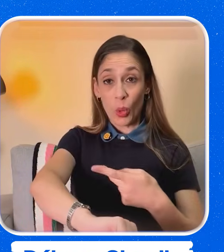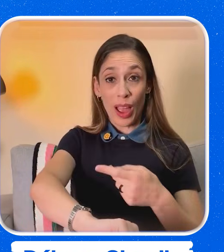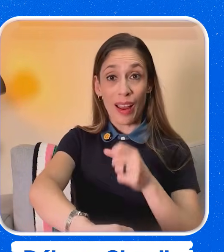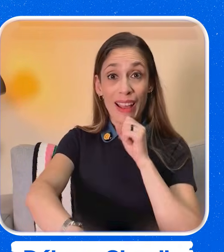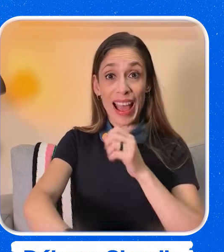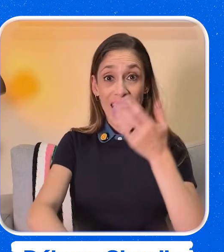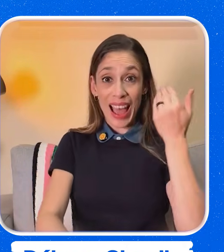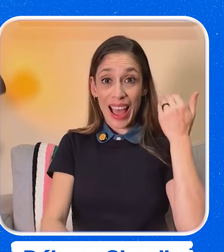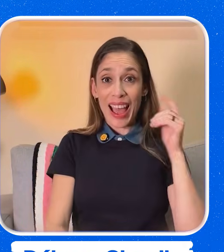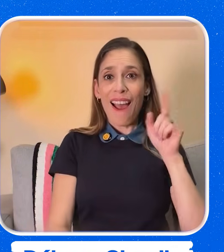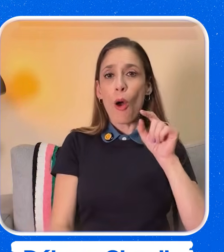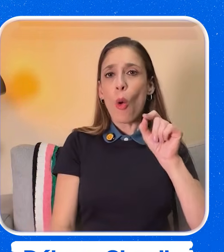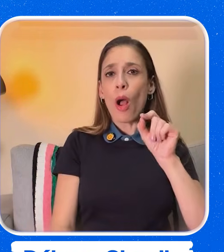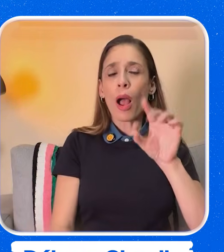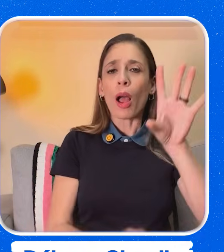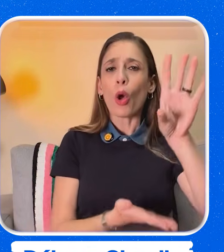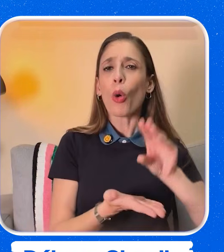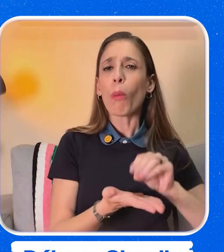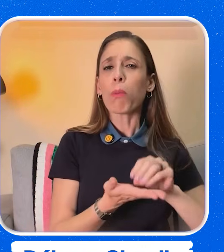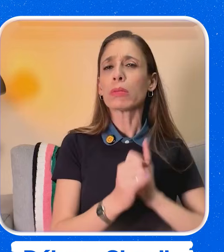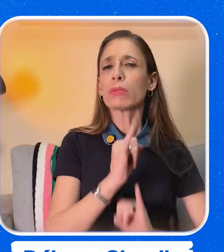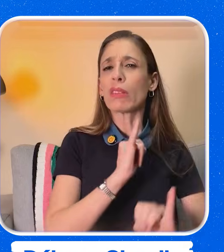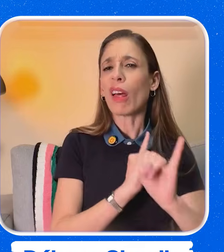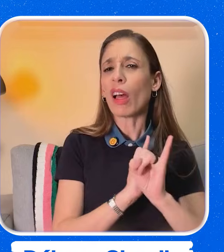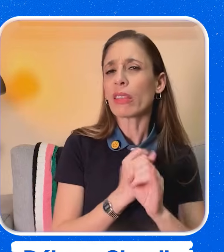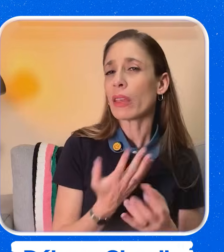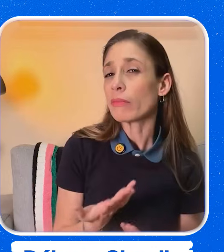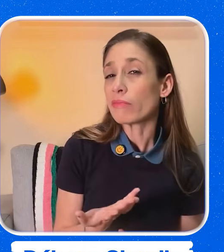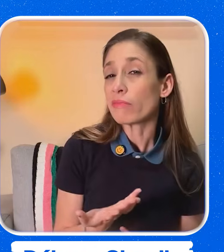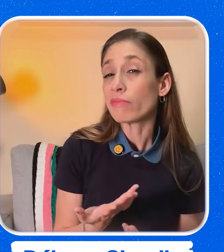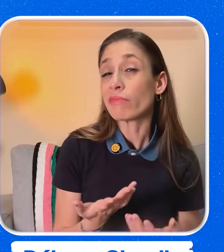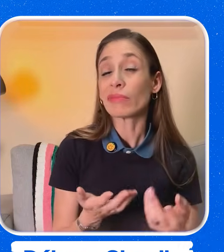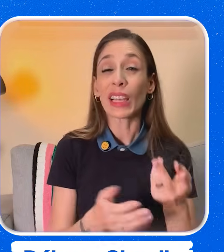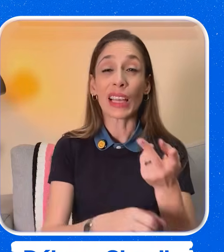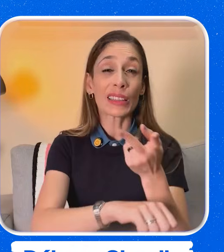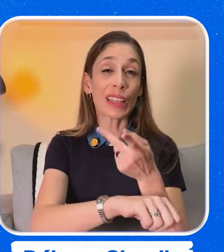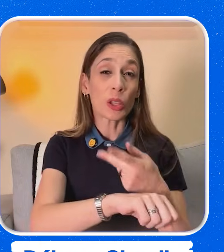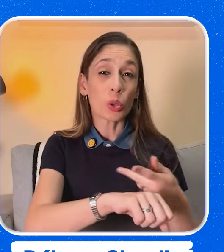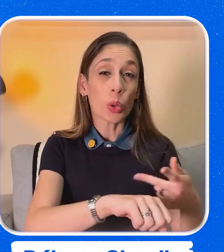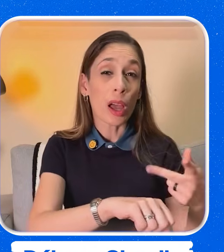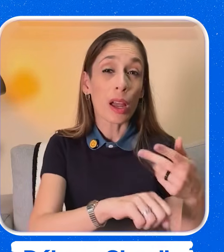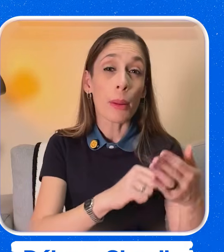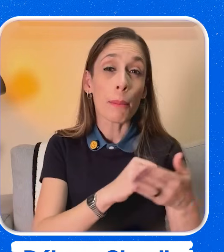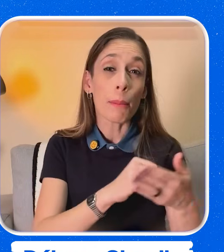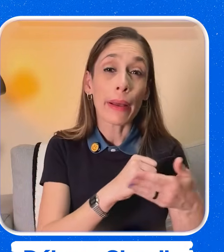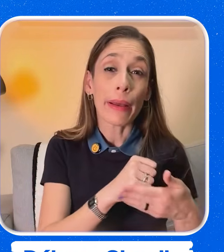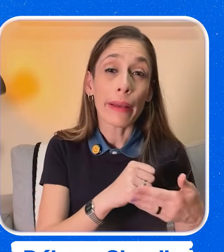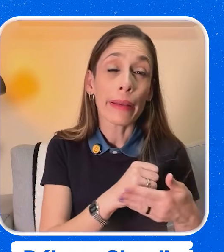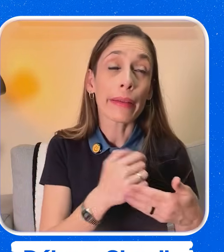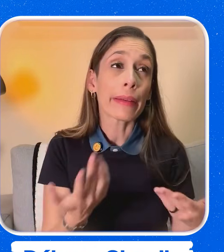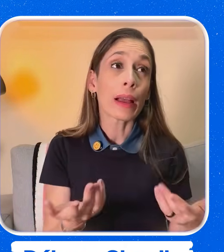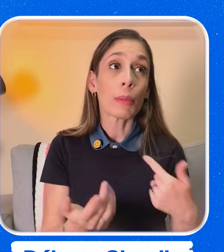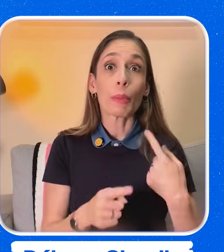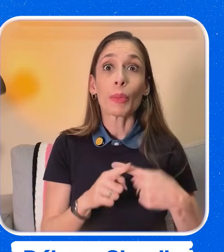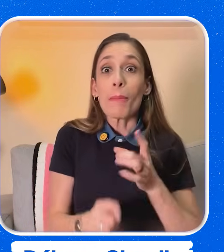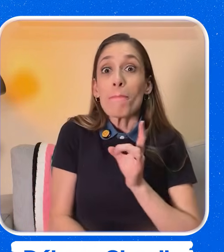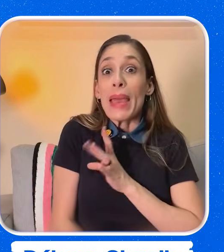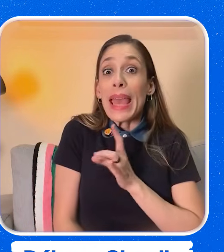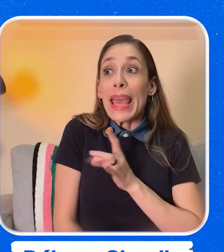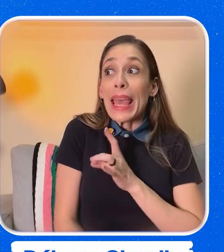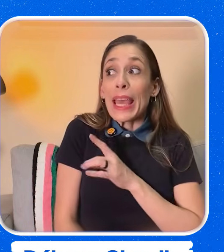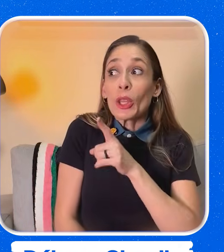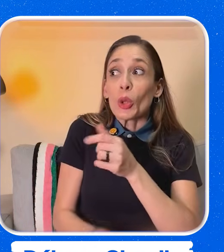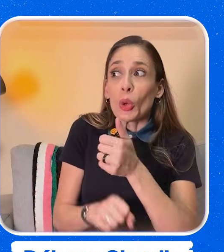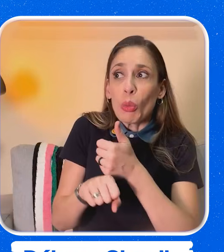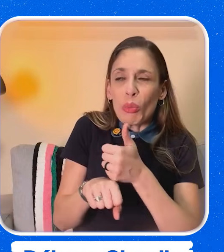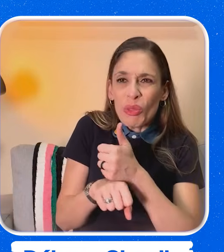ou tatuagens que eram muito básicas, porque ela ficou com medo do profissional não acertar.